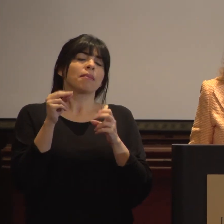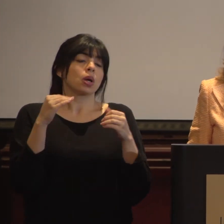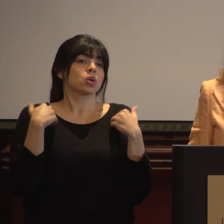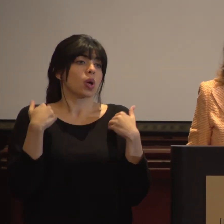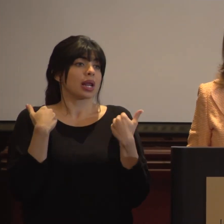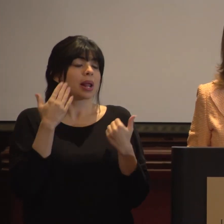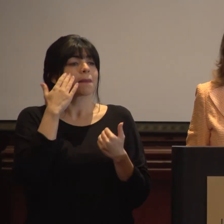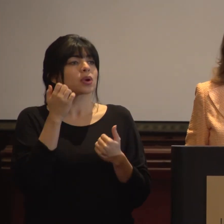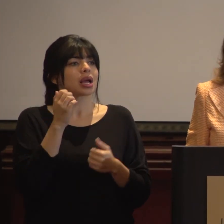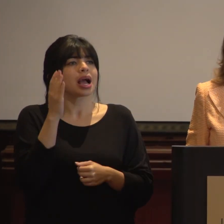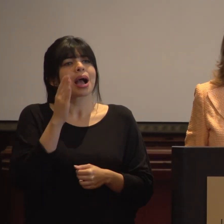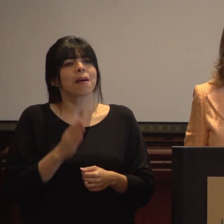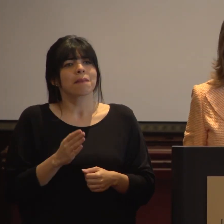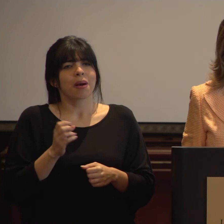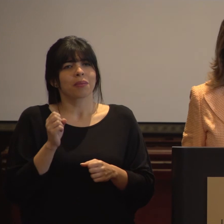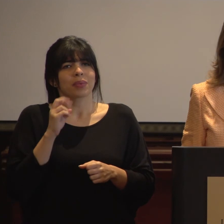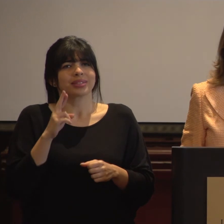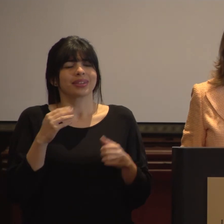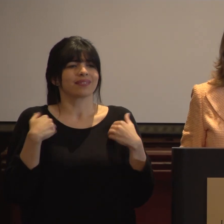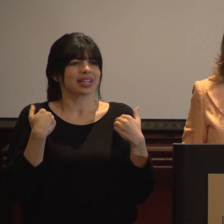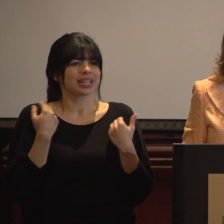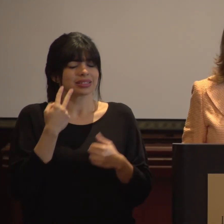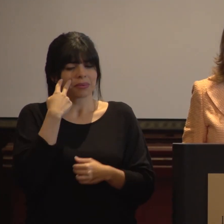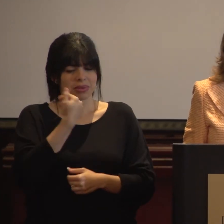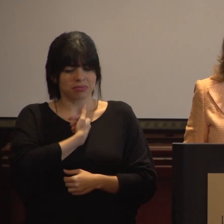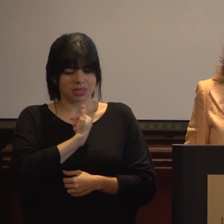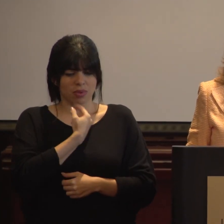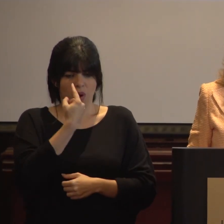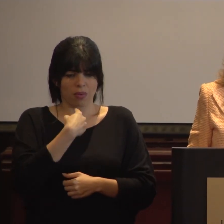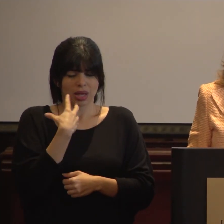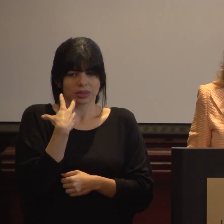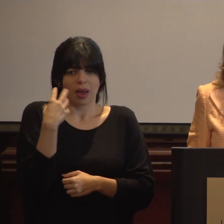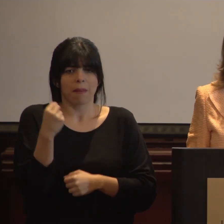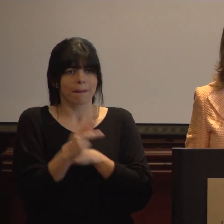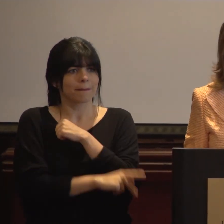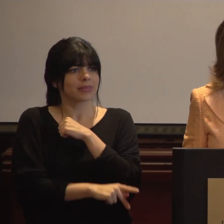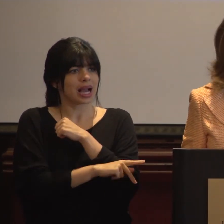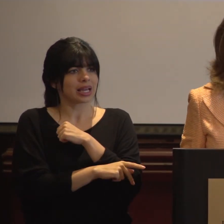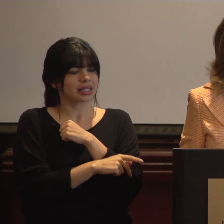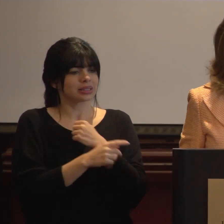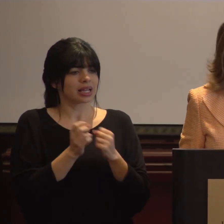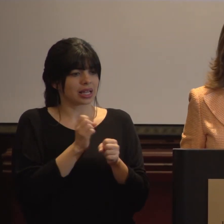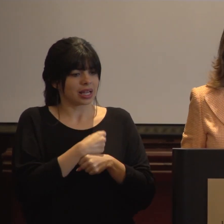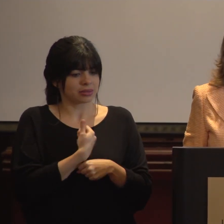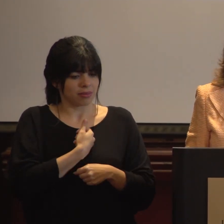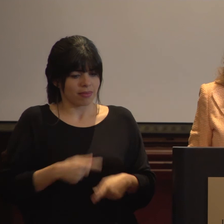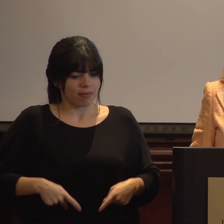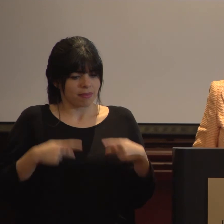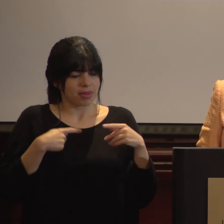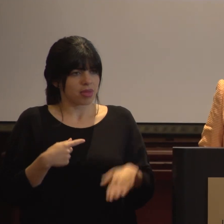alegra porque jamás puede ser feliz verse en la obligación de abandonar el país en que hemos hecho nuestra